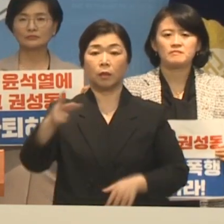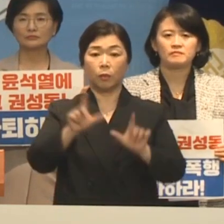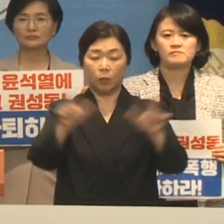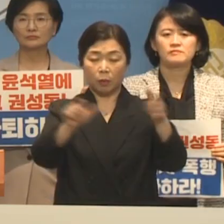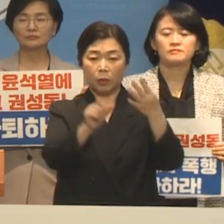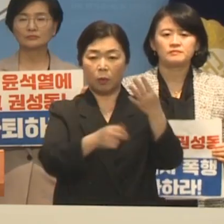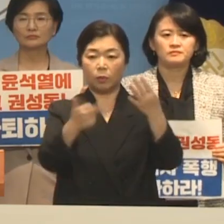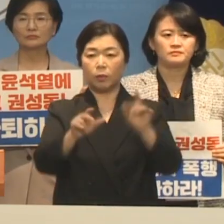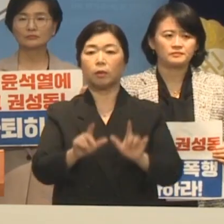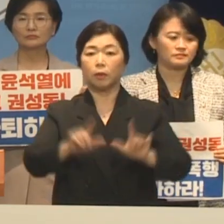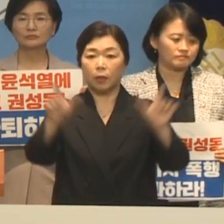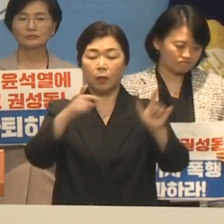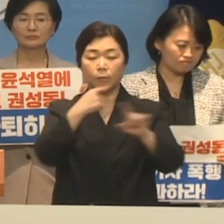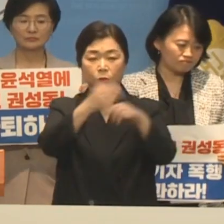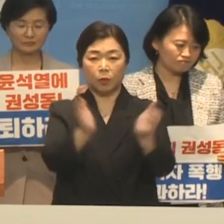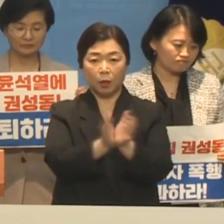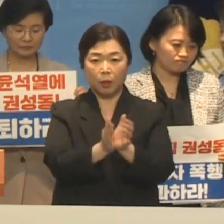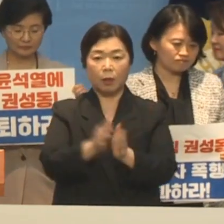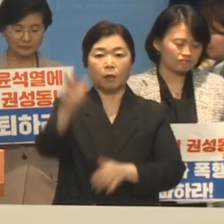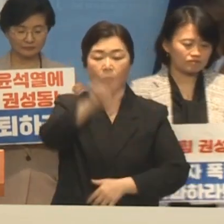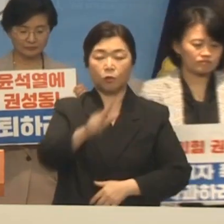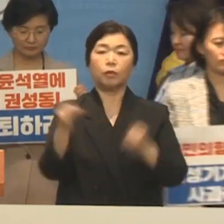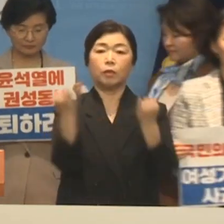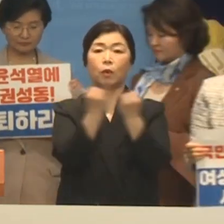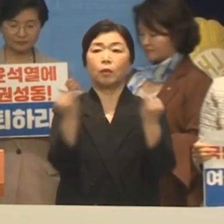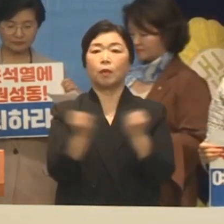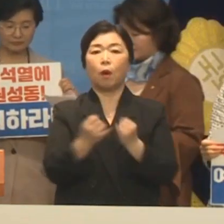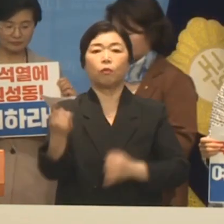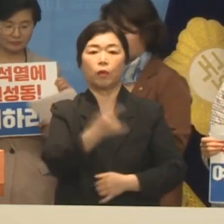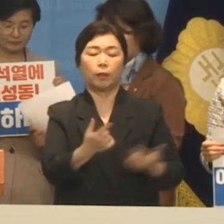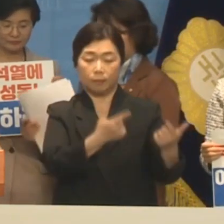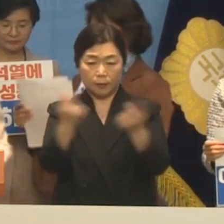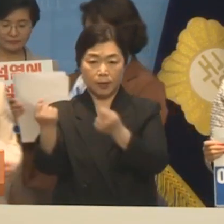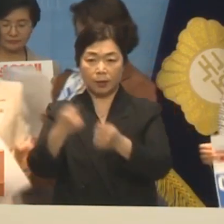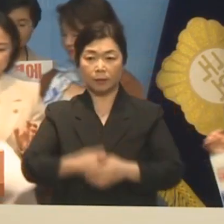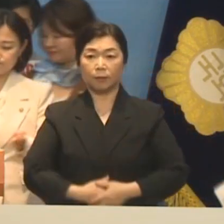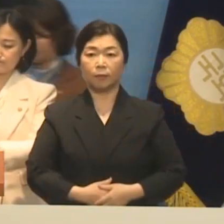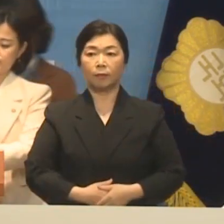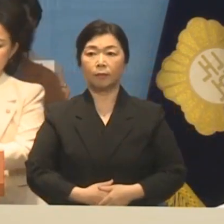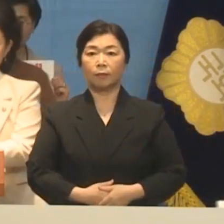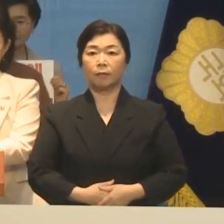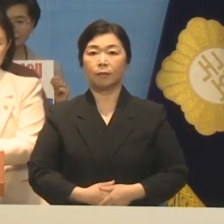2025년 4월 17일 더불어민주당 전국여성위원회 일동.